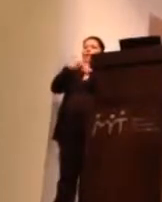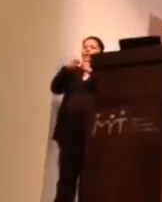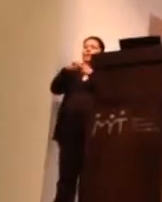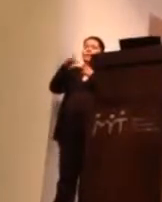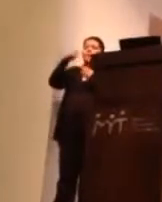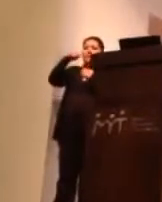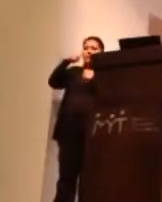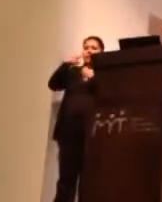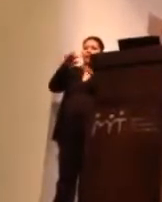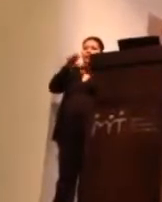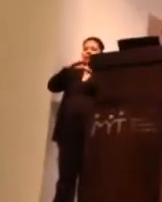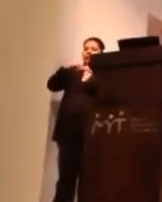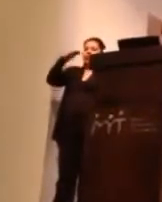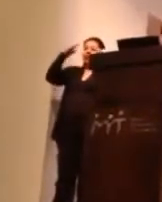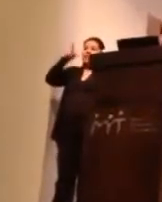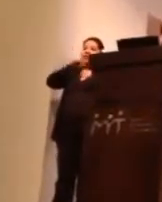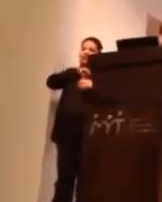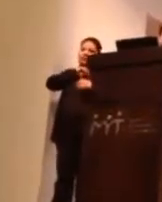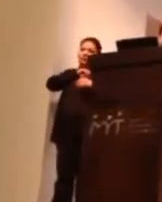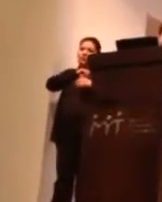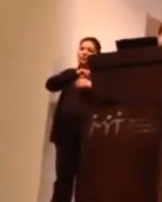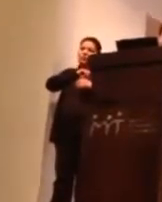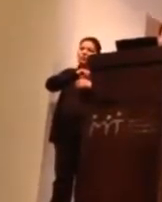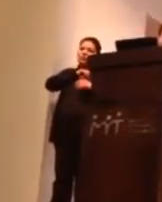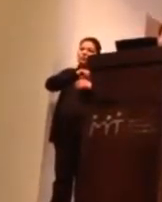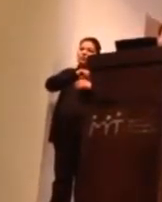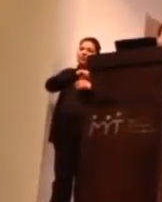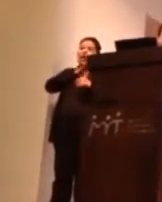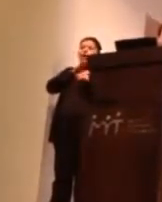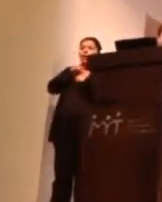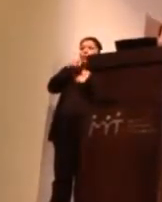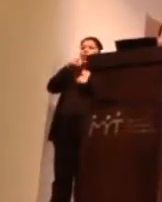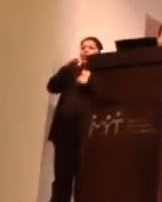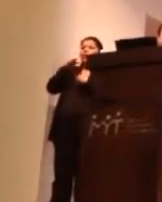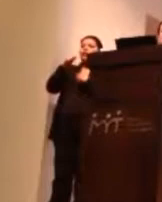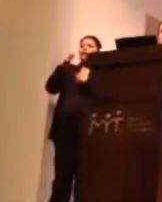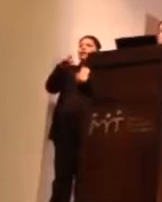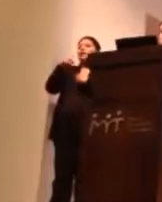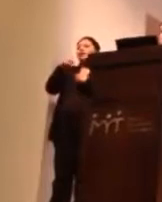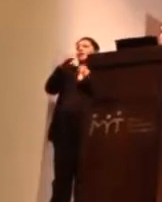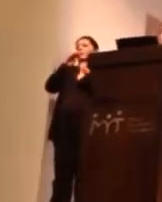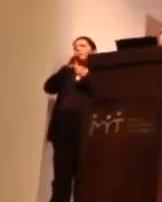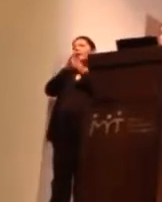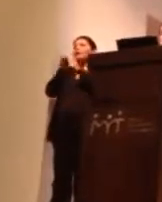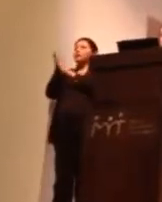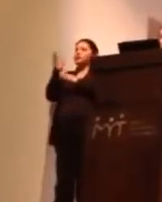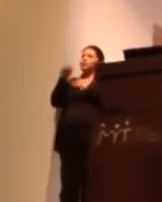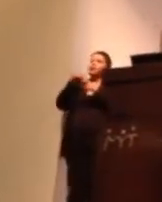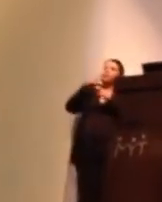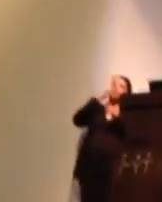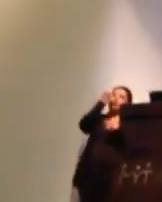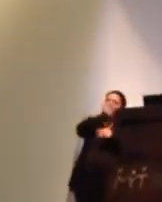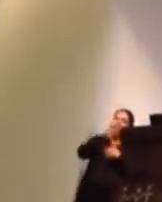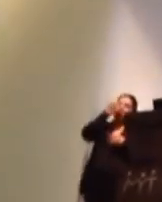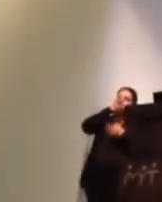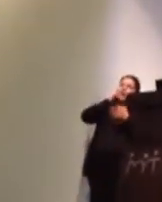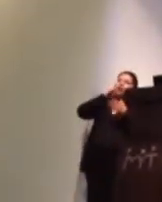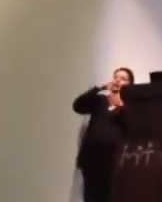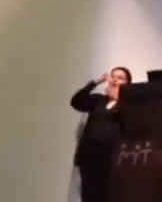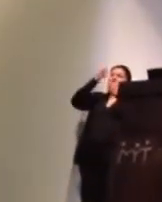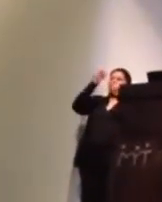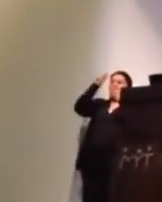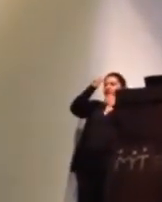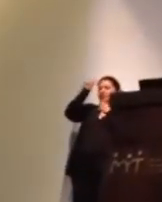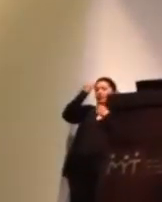ansiedad, está creciendo solo. ¿Por qué? Por la dinámica familiar, por las escuelas de larga estancia, etcétera,